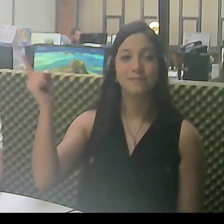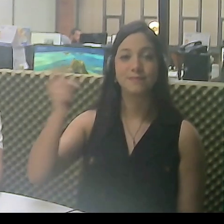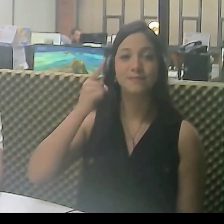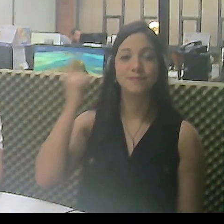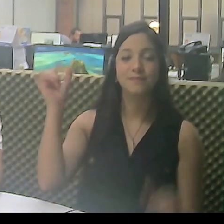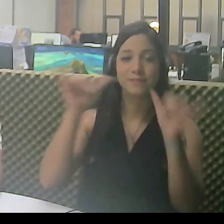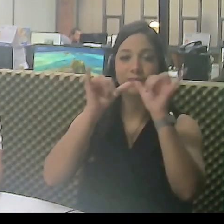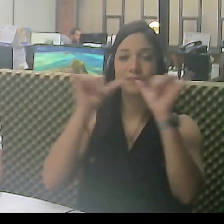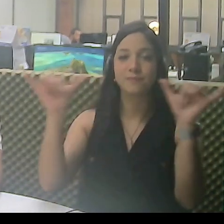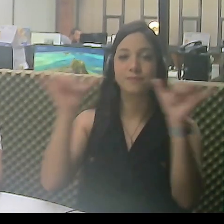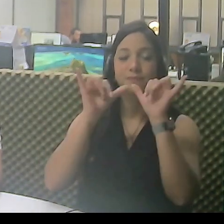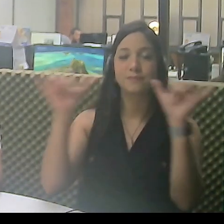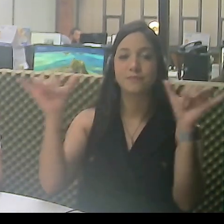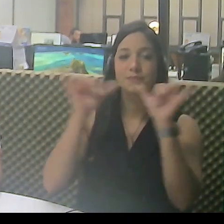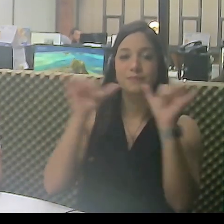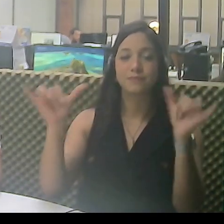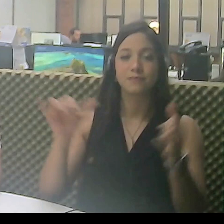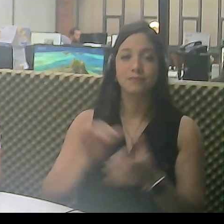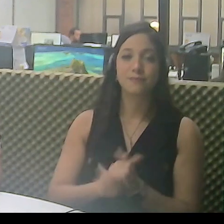Giro de